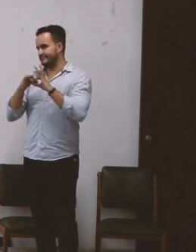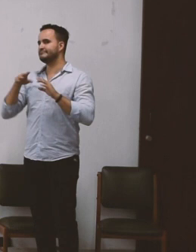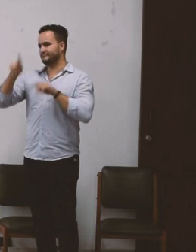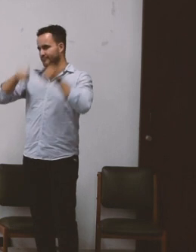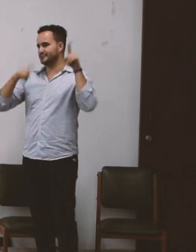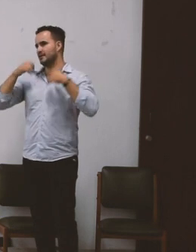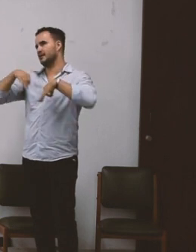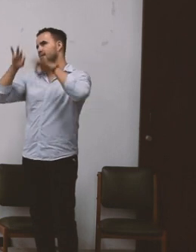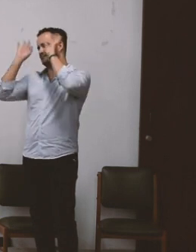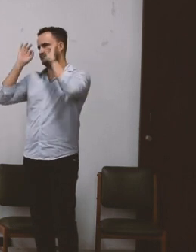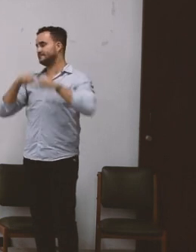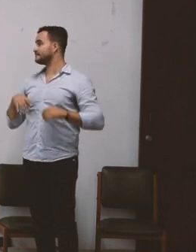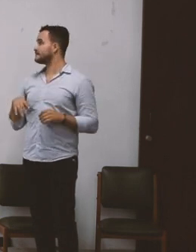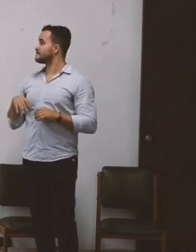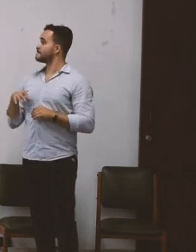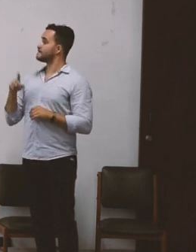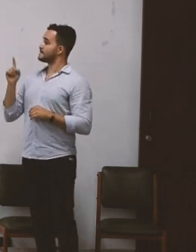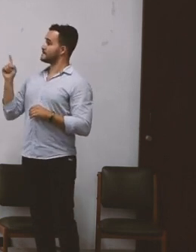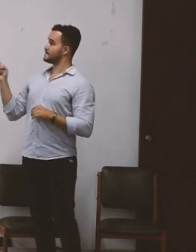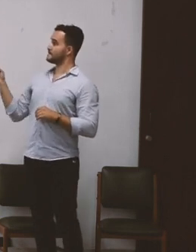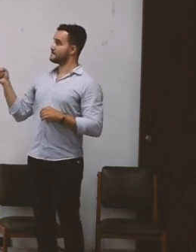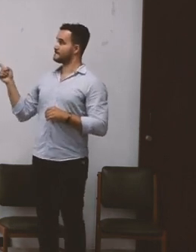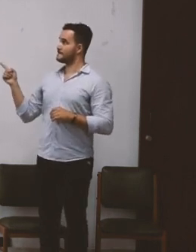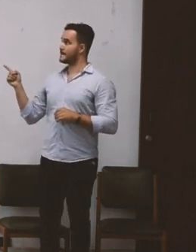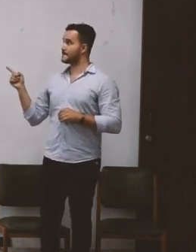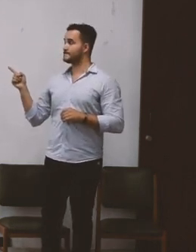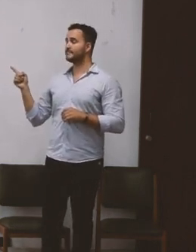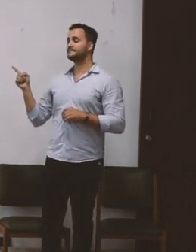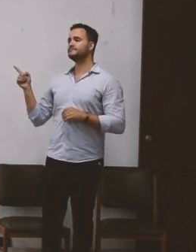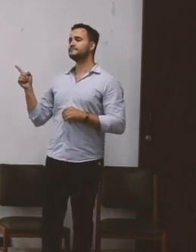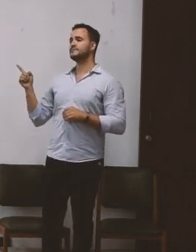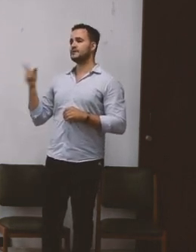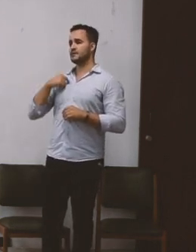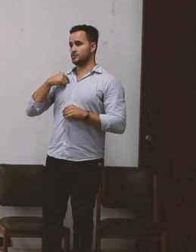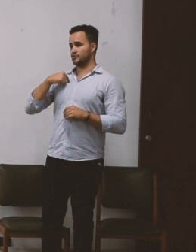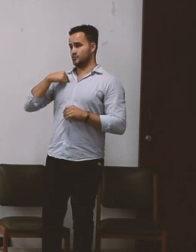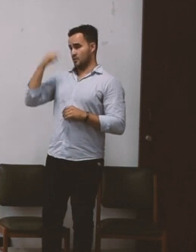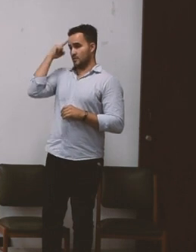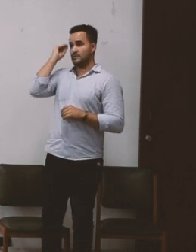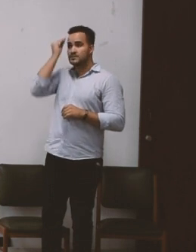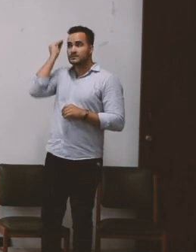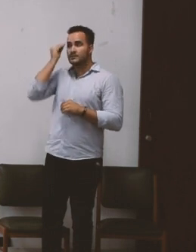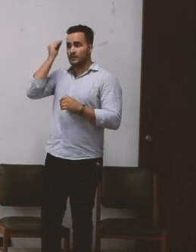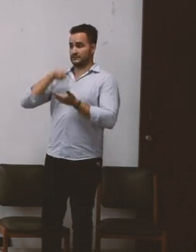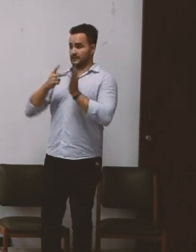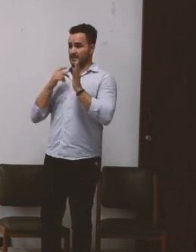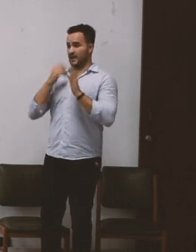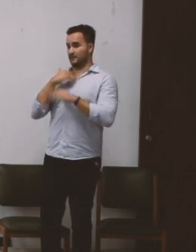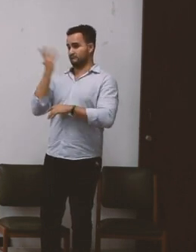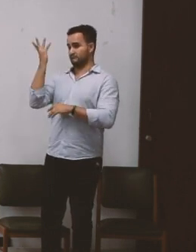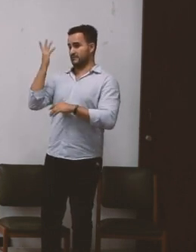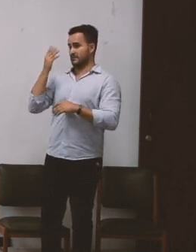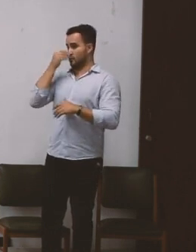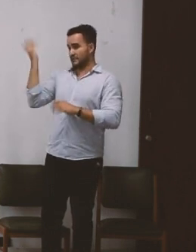Entonces, la primera parte es la precarización no mata, nos hace más fuertes. Y bueno, aquí un poco lo que quiero